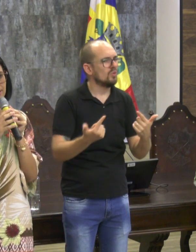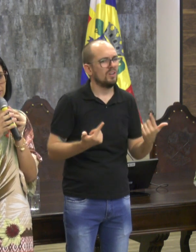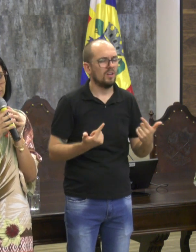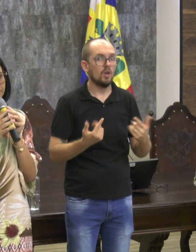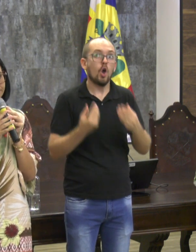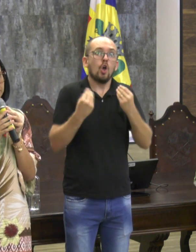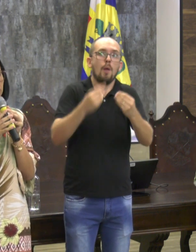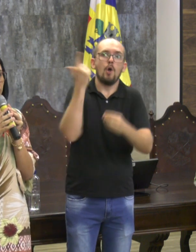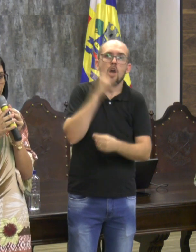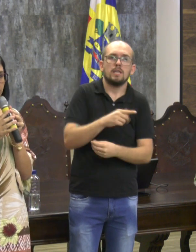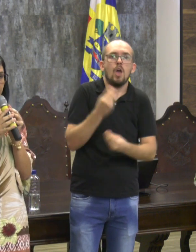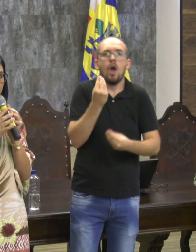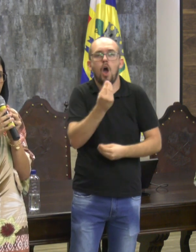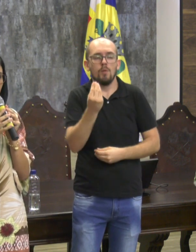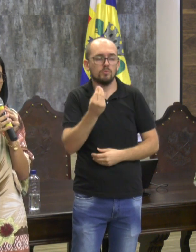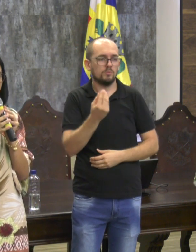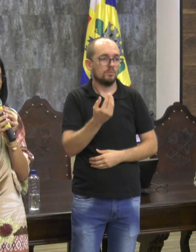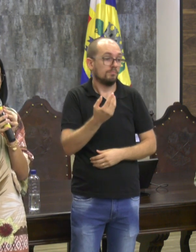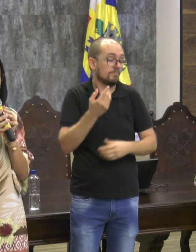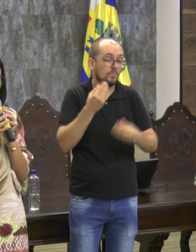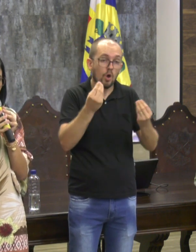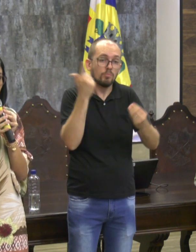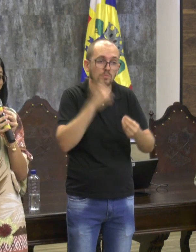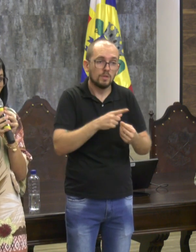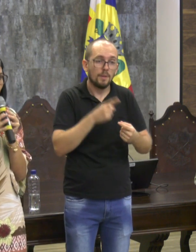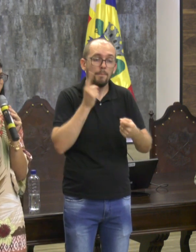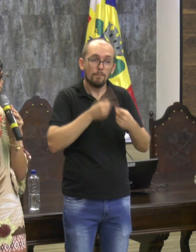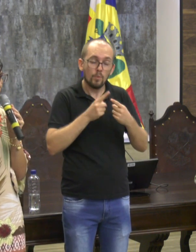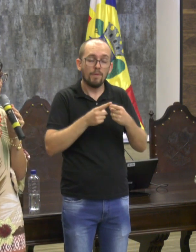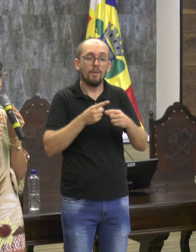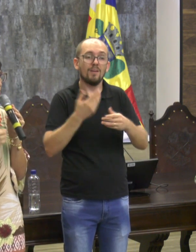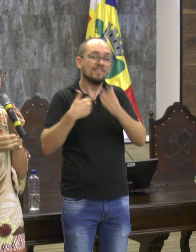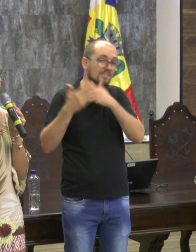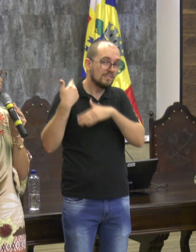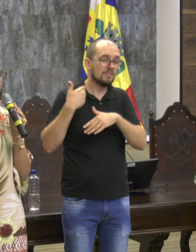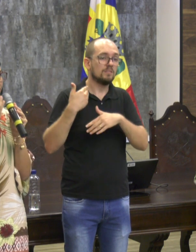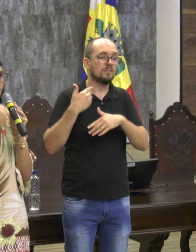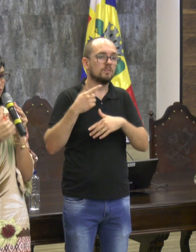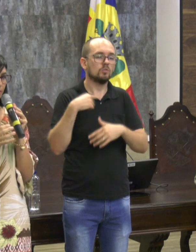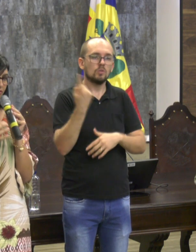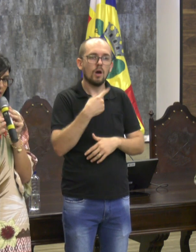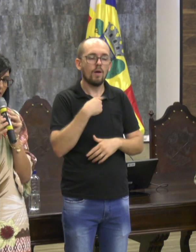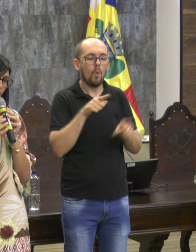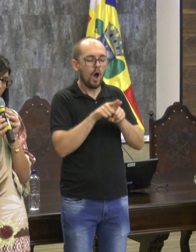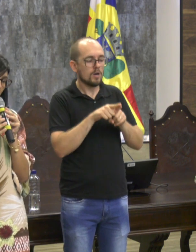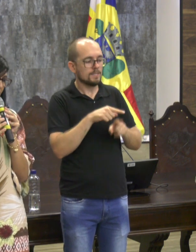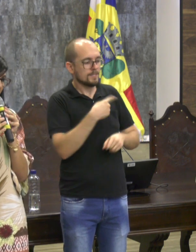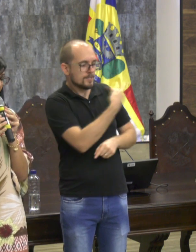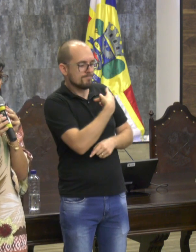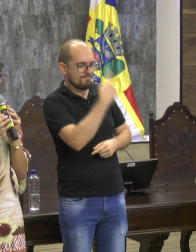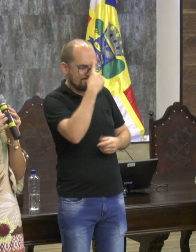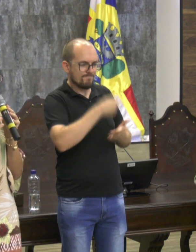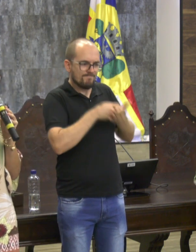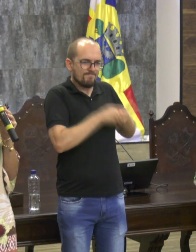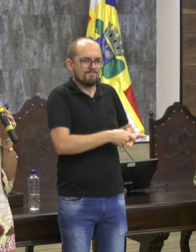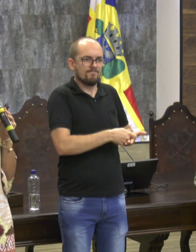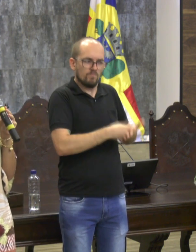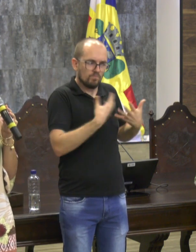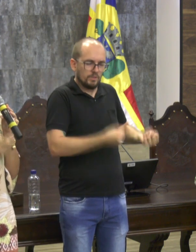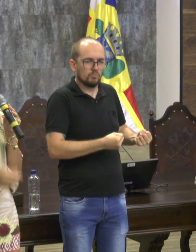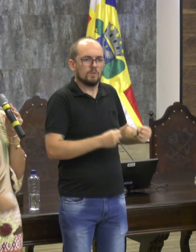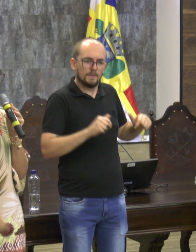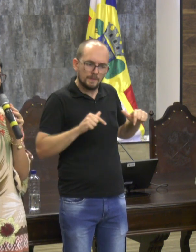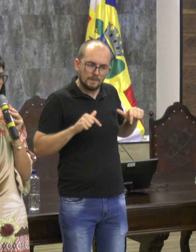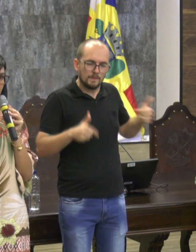até isso? Nós só conseguimos chegar até isso porque, em algum momento, nós olhávamos para frente e o que nós tínhamos